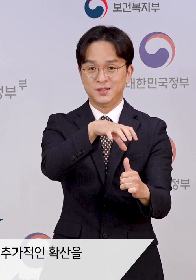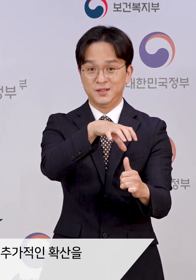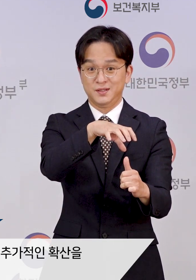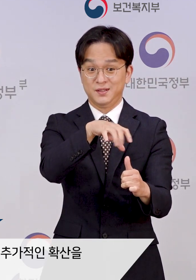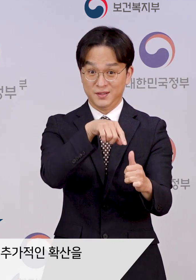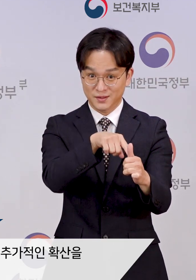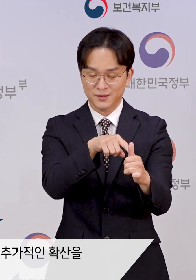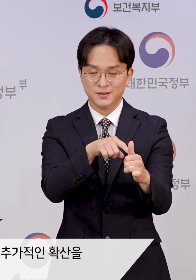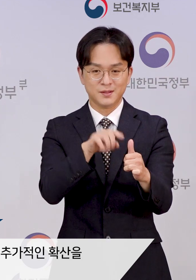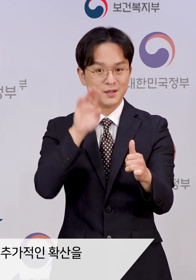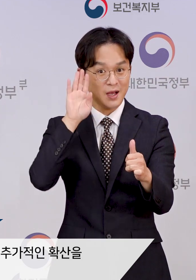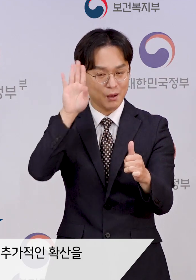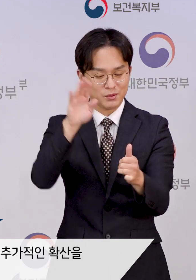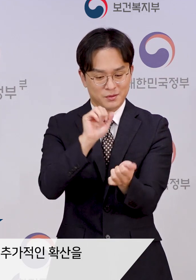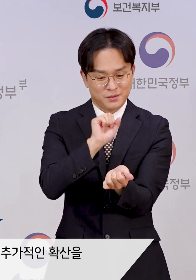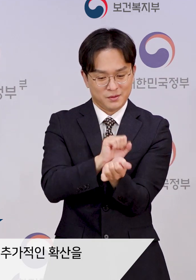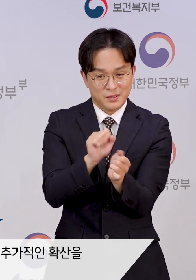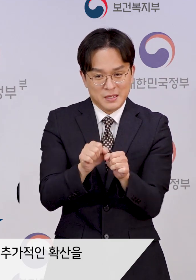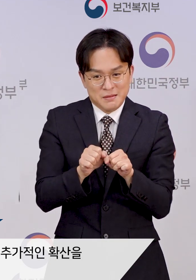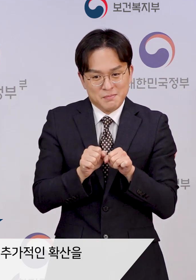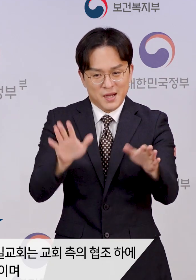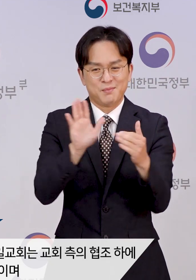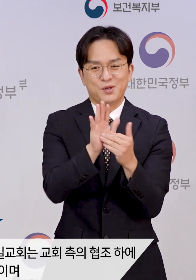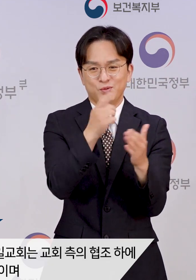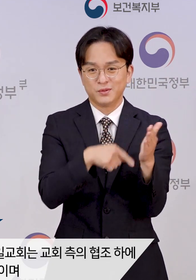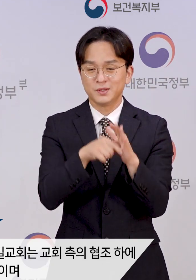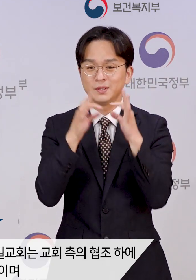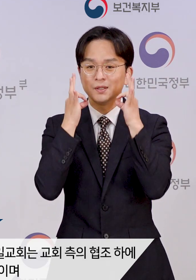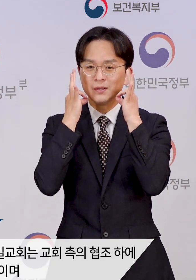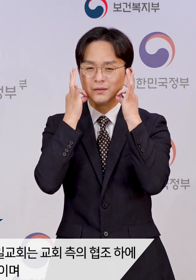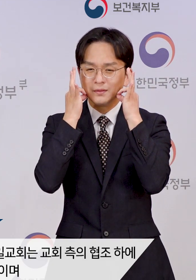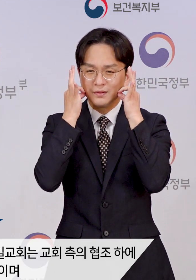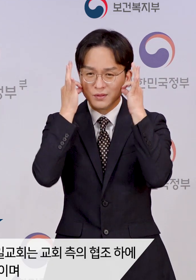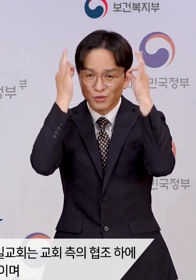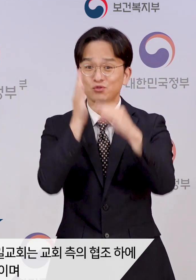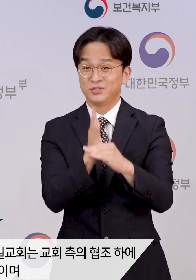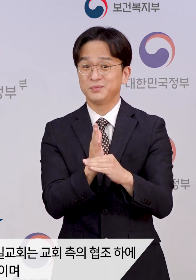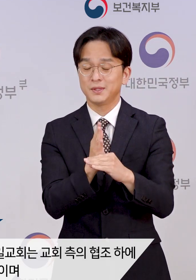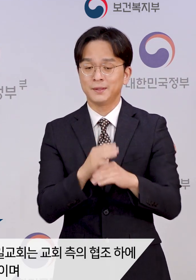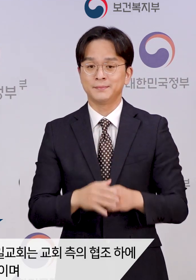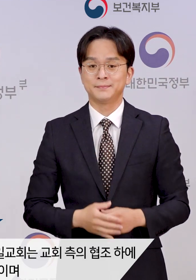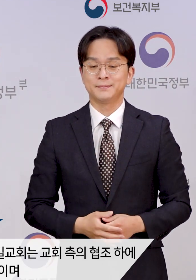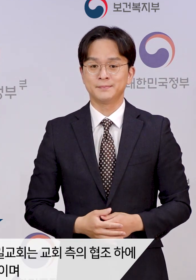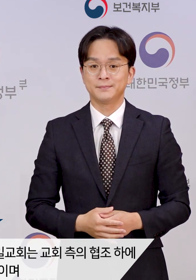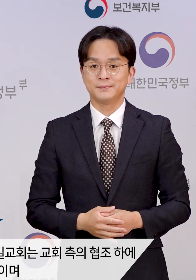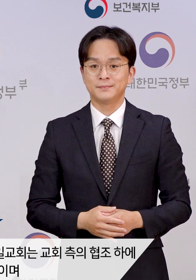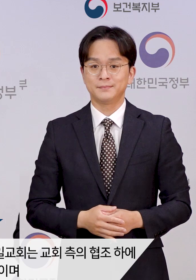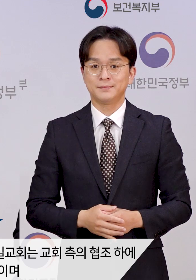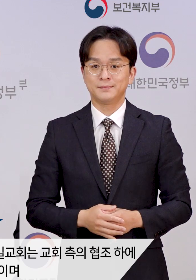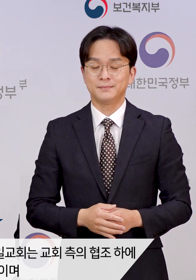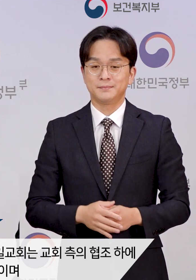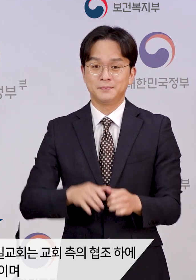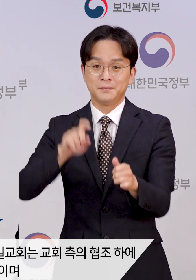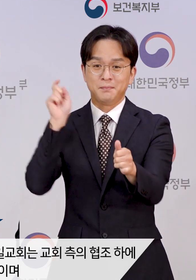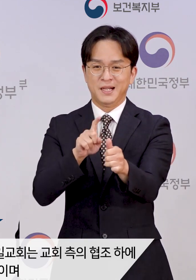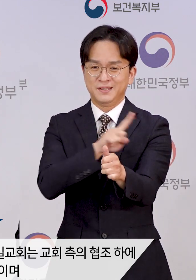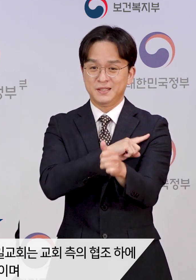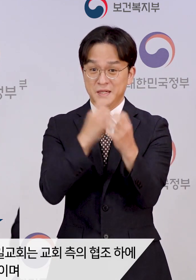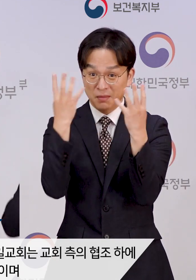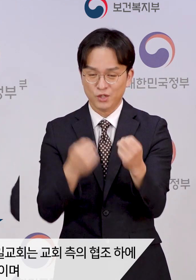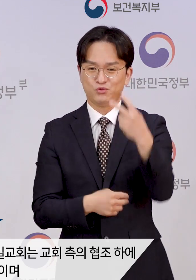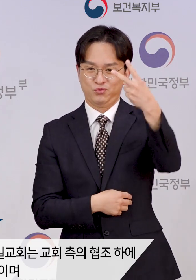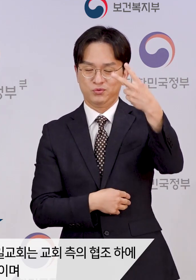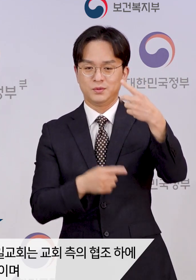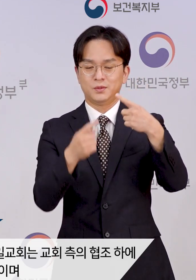위해 최선을 다하고 있습니다. 특히 환자 발생 규모가 가장 큰